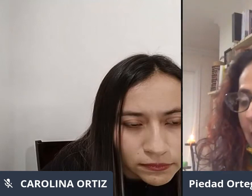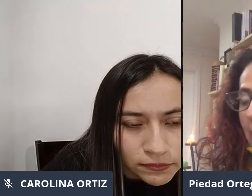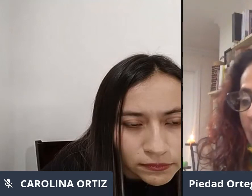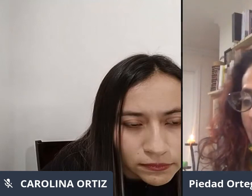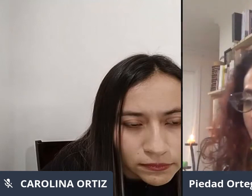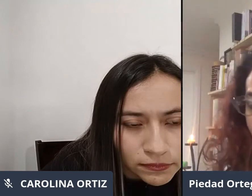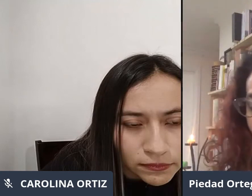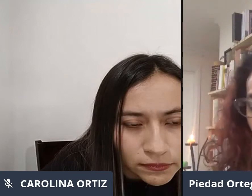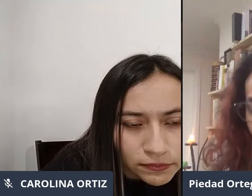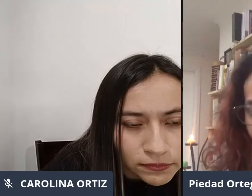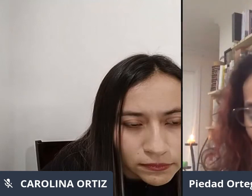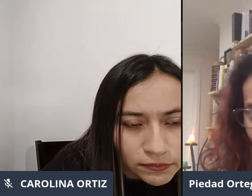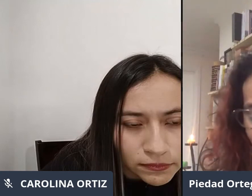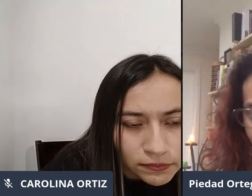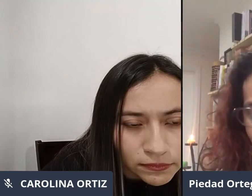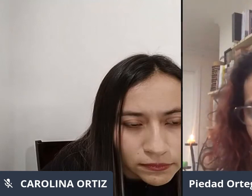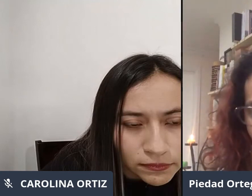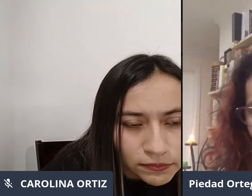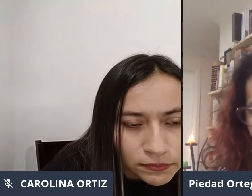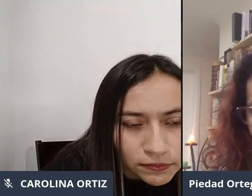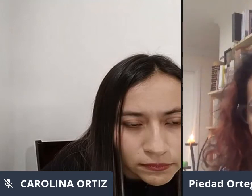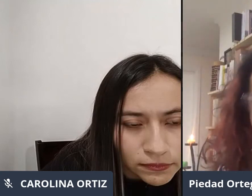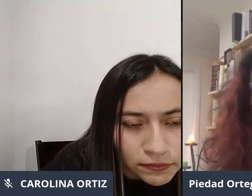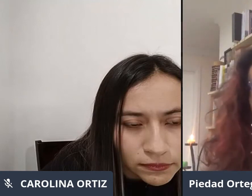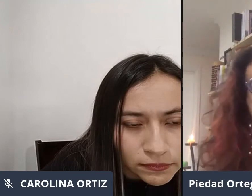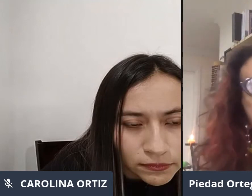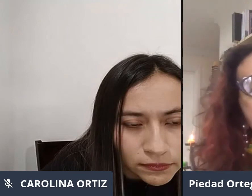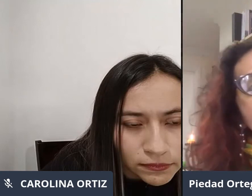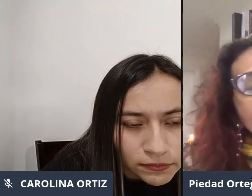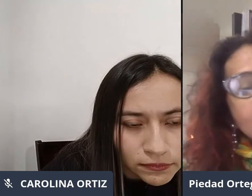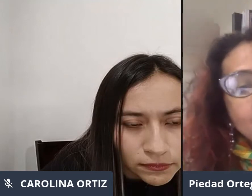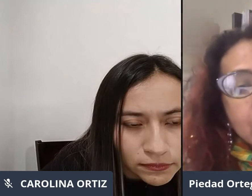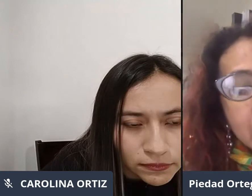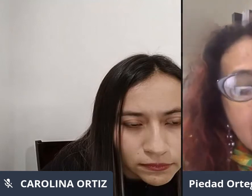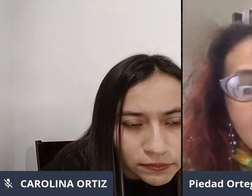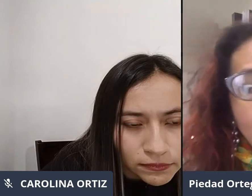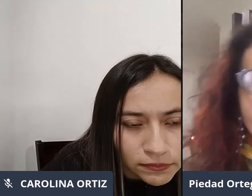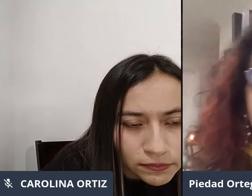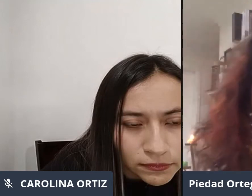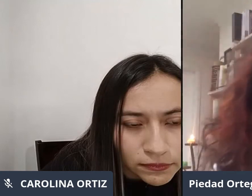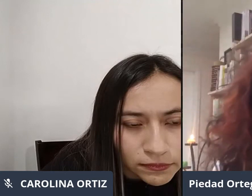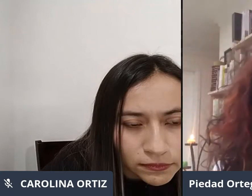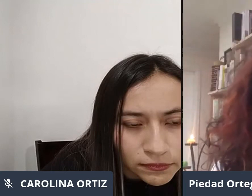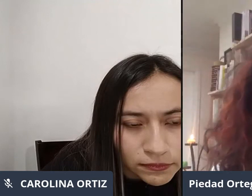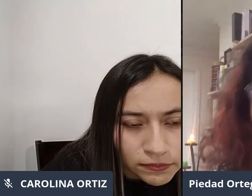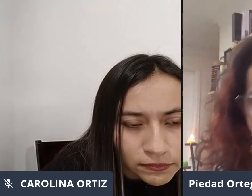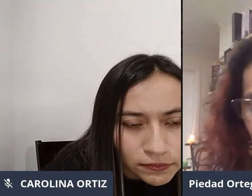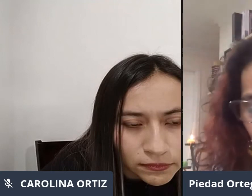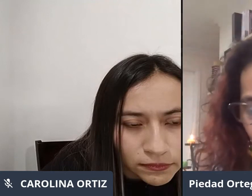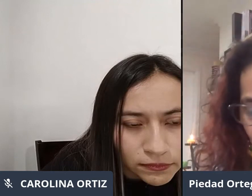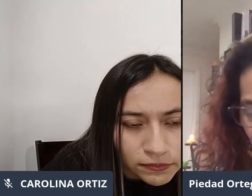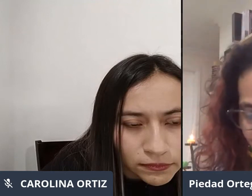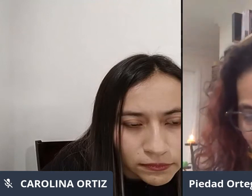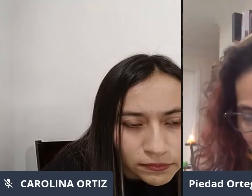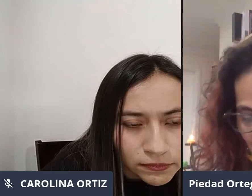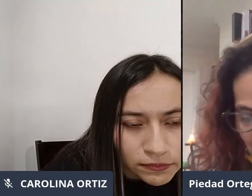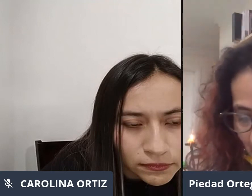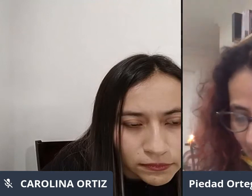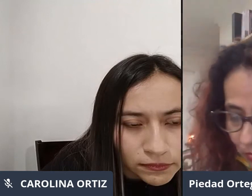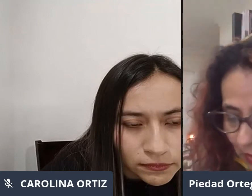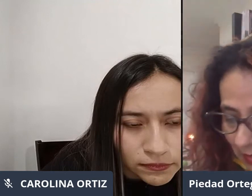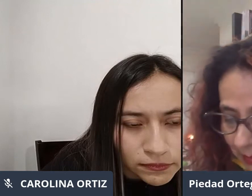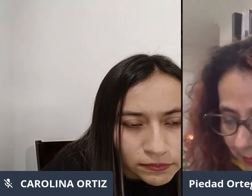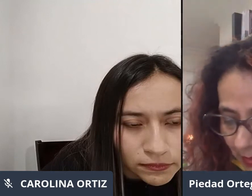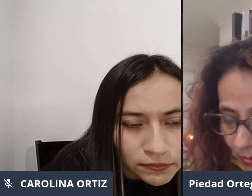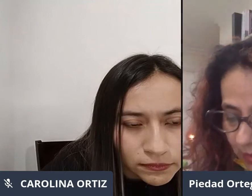Esta pedagogía crítica intenta entonces construir una pedagogía de lo común. Y